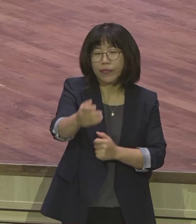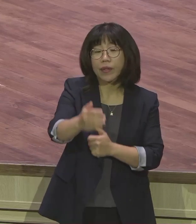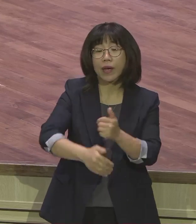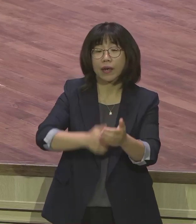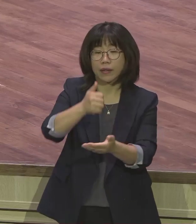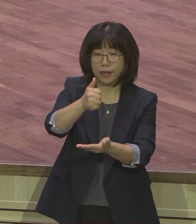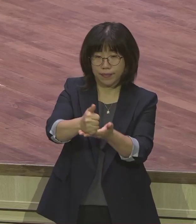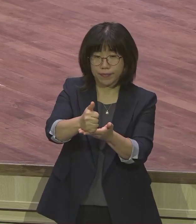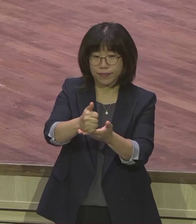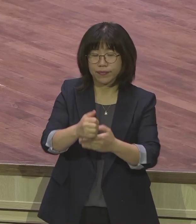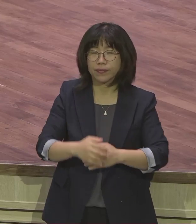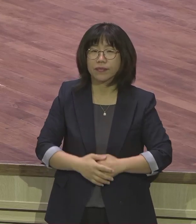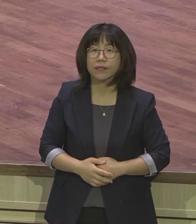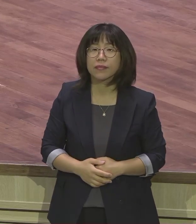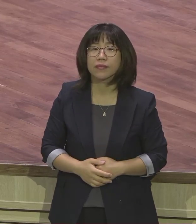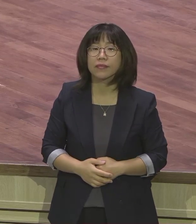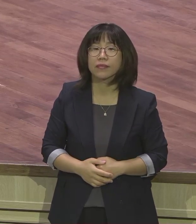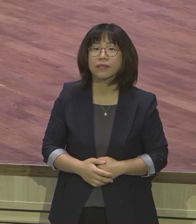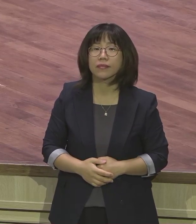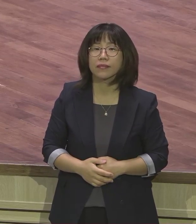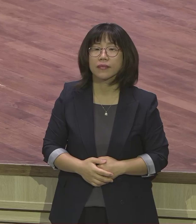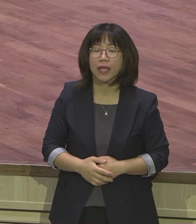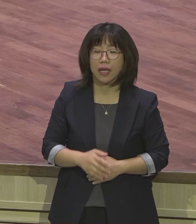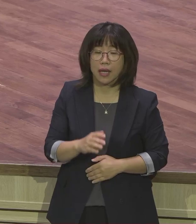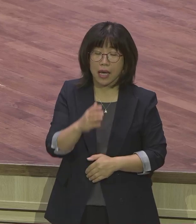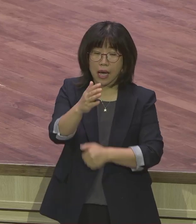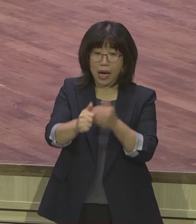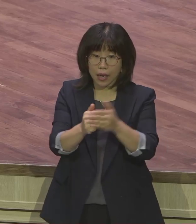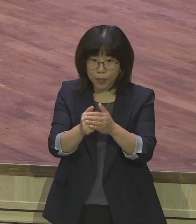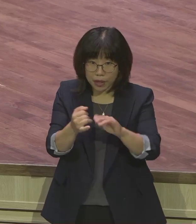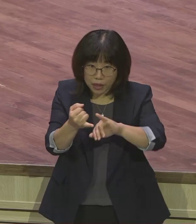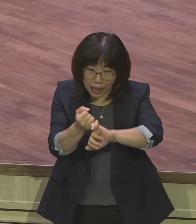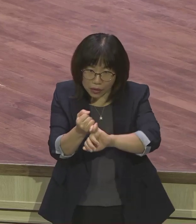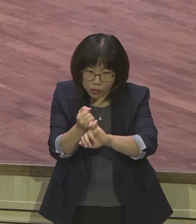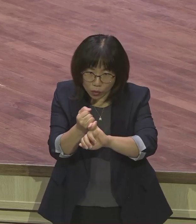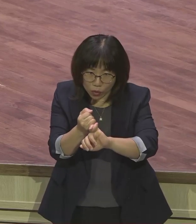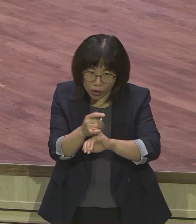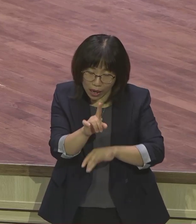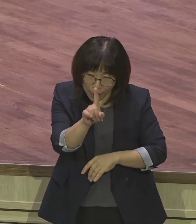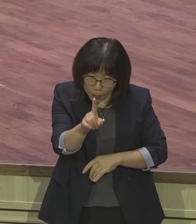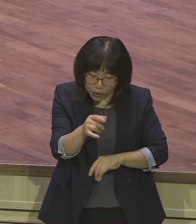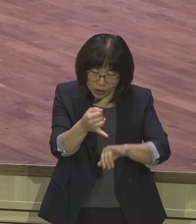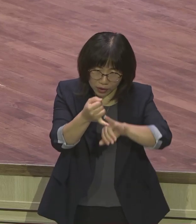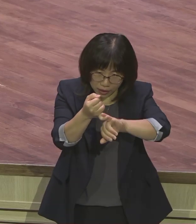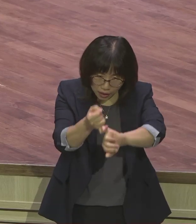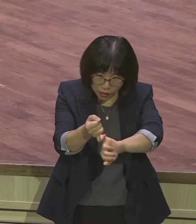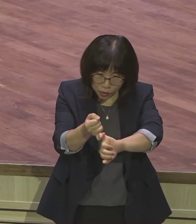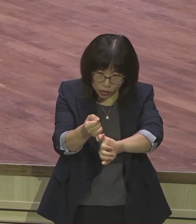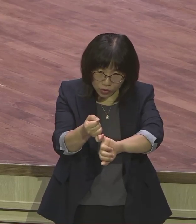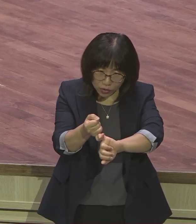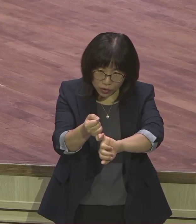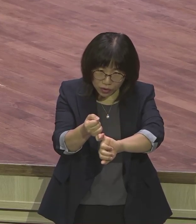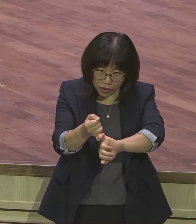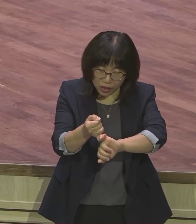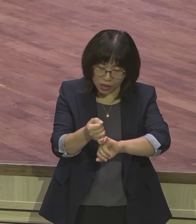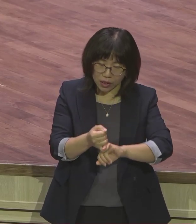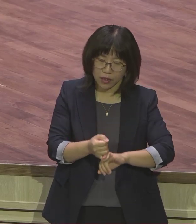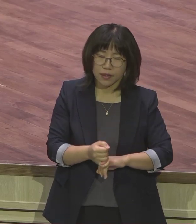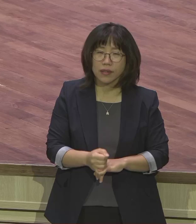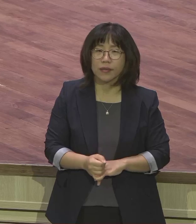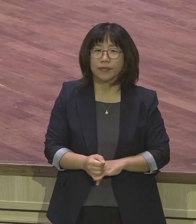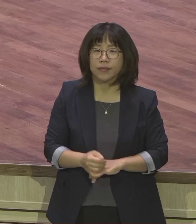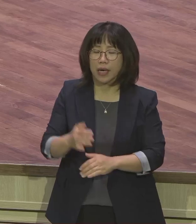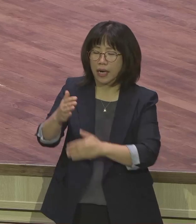하나님은 뭐요? 한 번 약속한 거 약속. 하나님의 하나님의 약속했다.